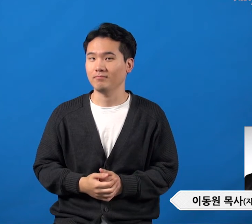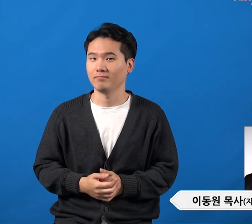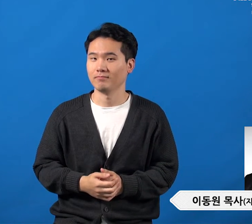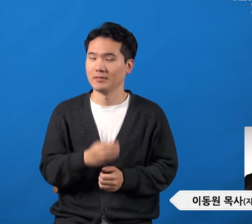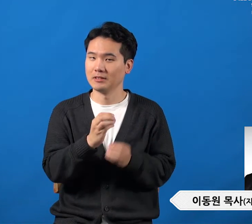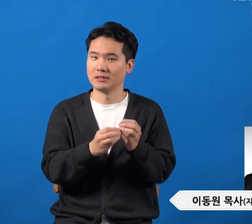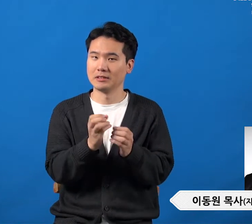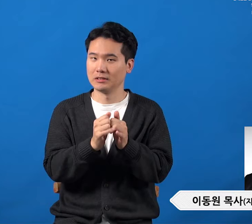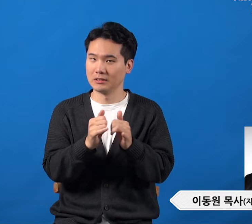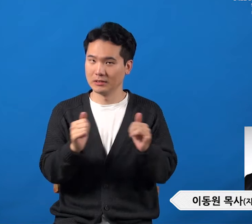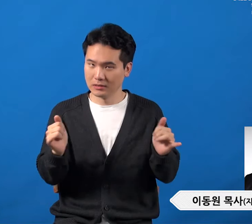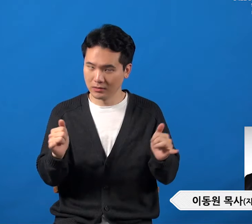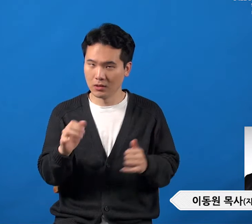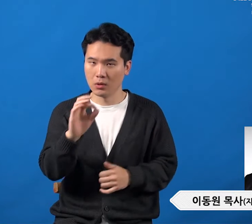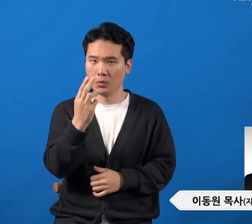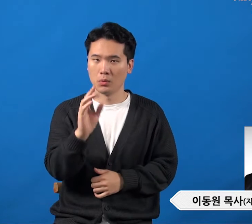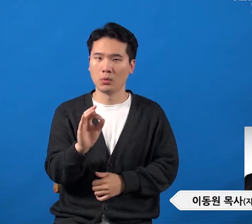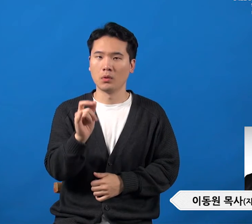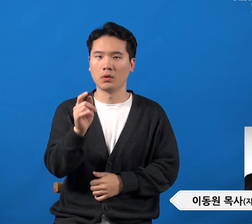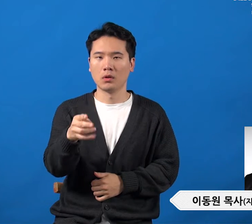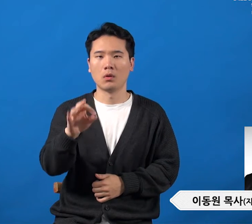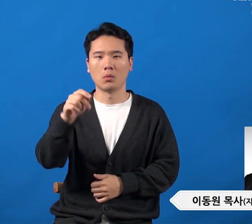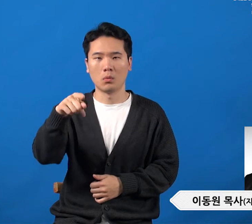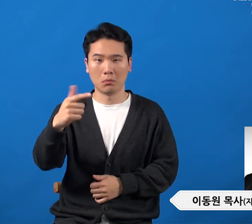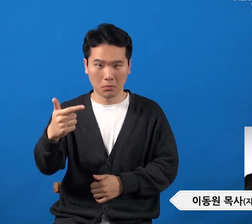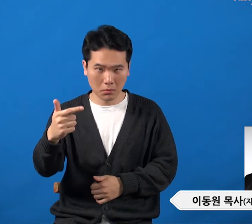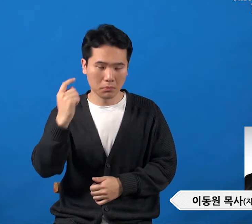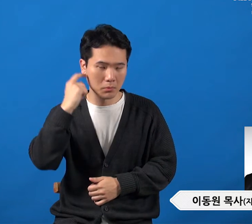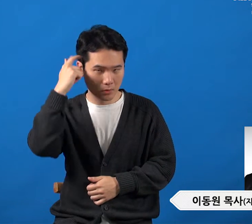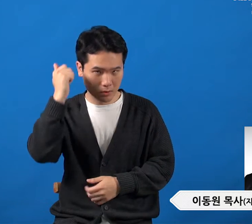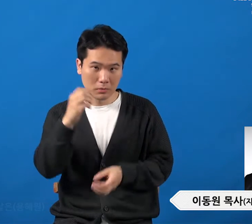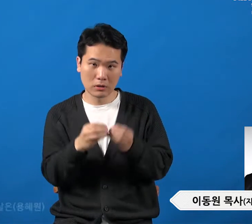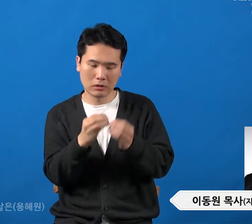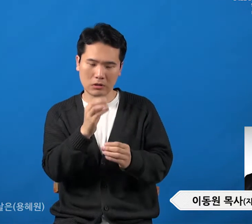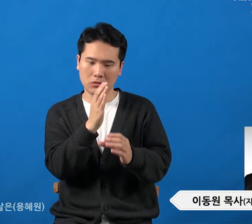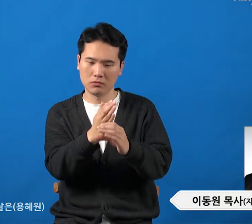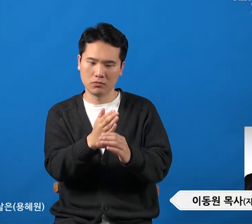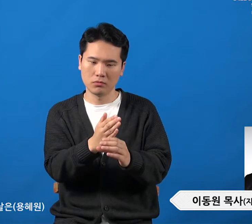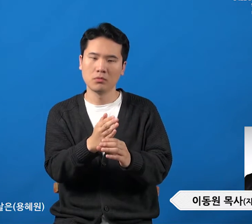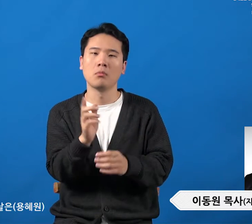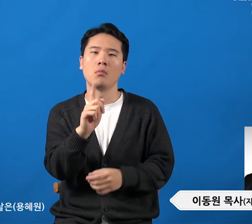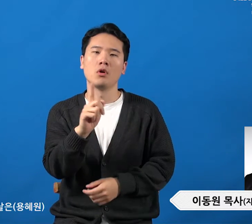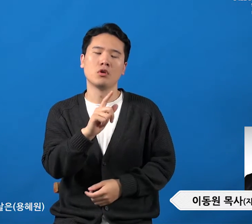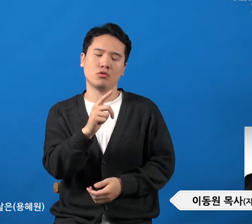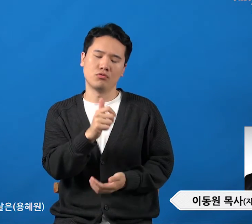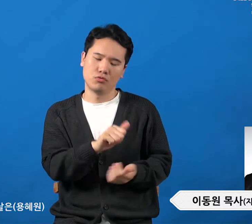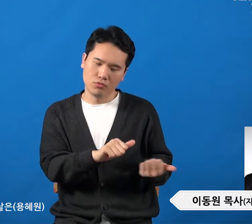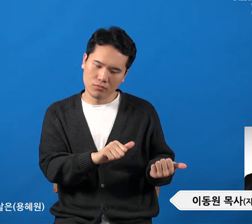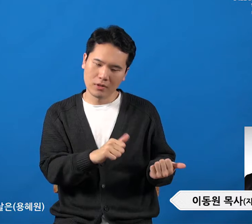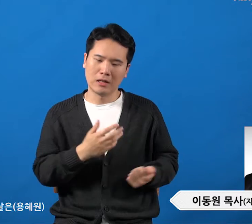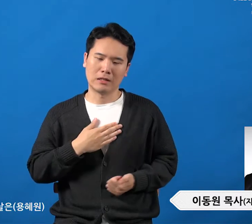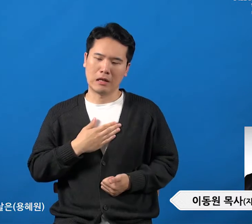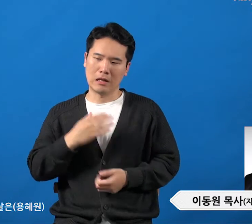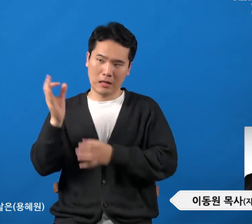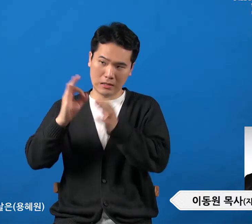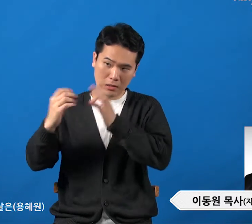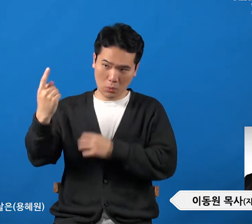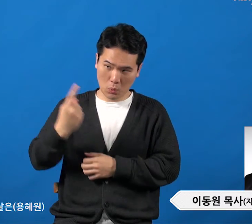시인 용혜원 목사의 시 중에 죽음이 나에게 찾아오는 날은 이라는 시가